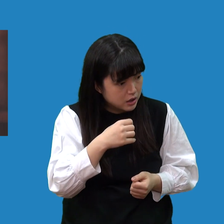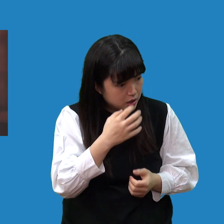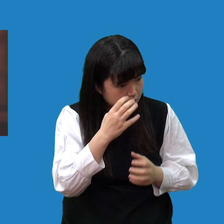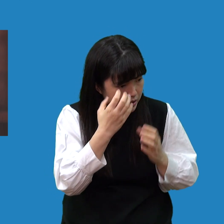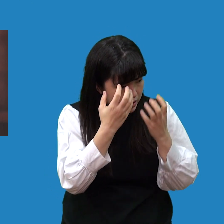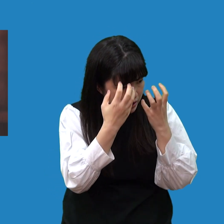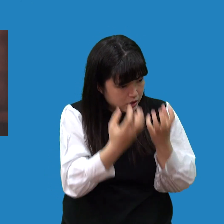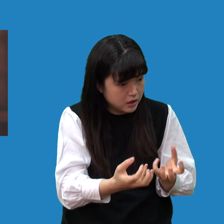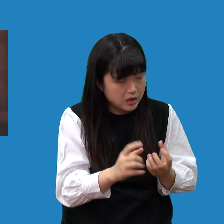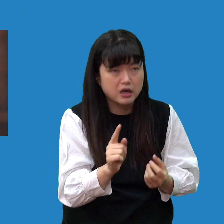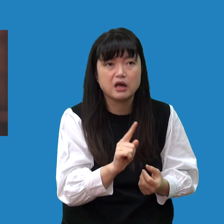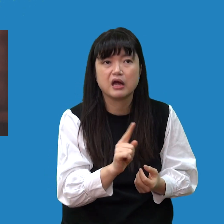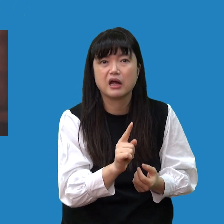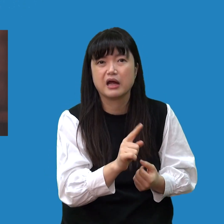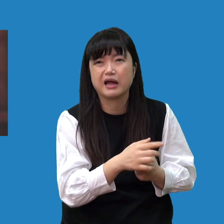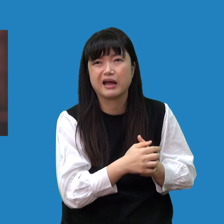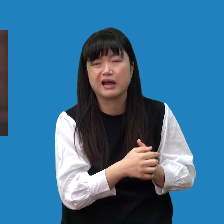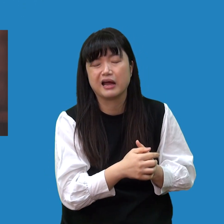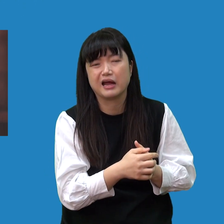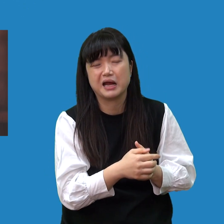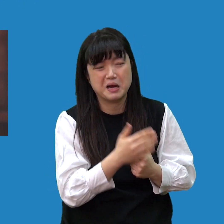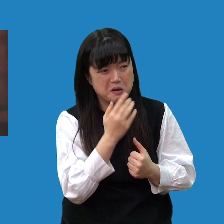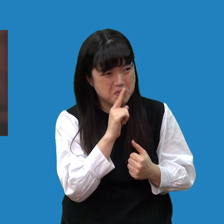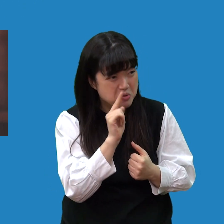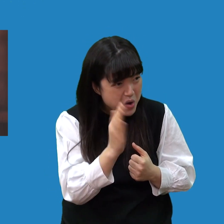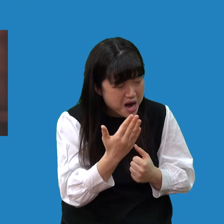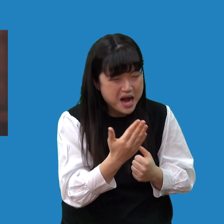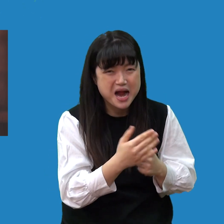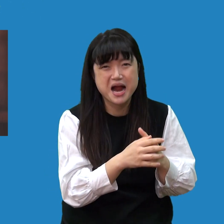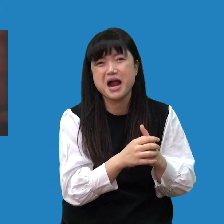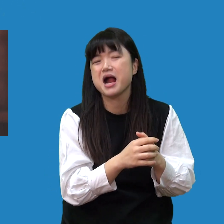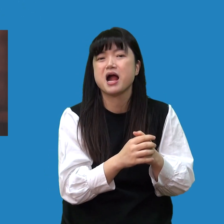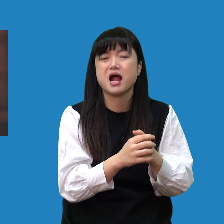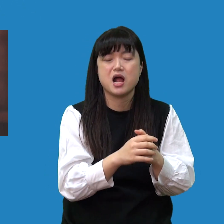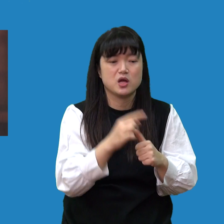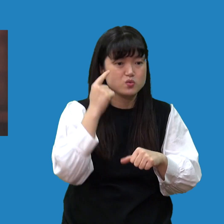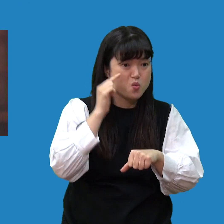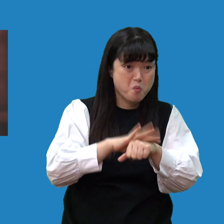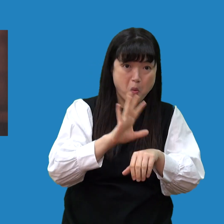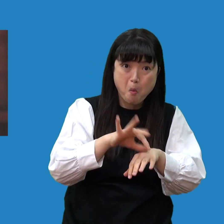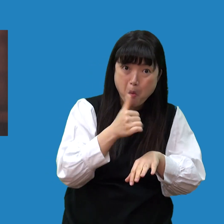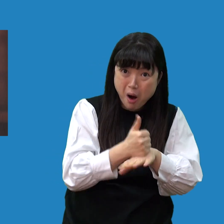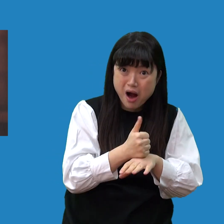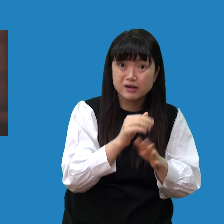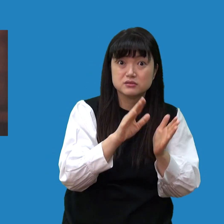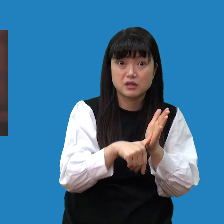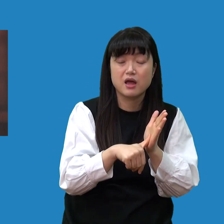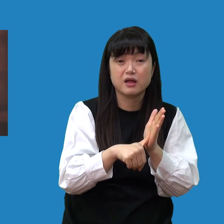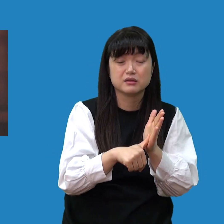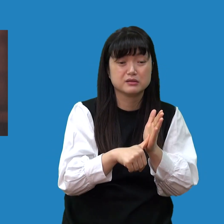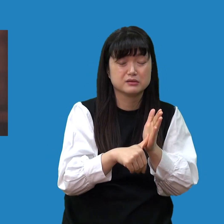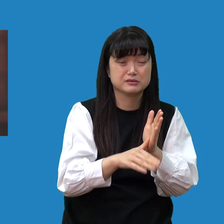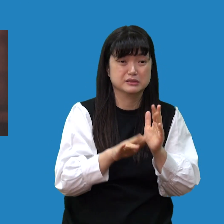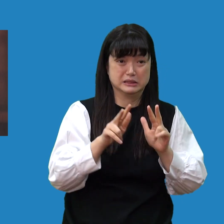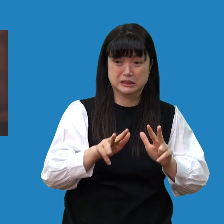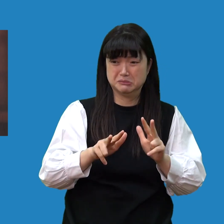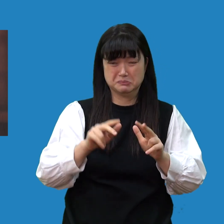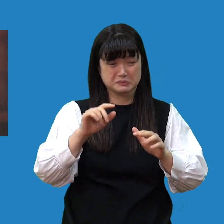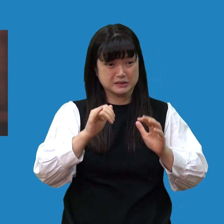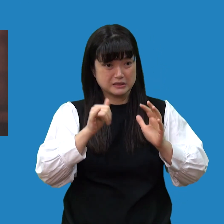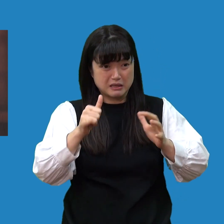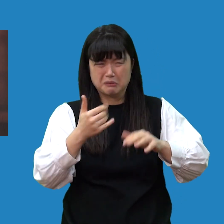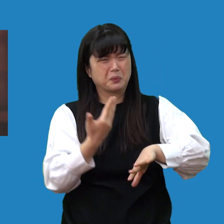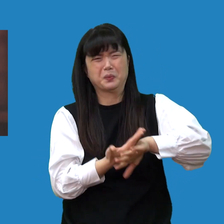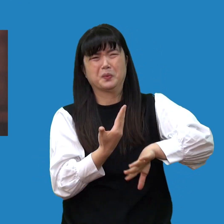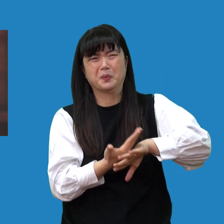네. 자, 솔로몬 시대는 좀 더 그런 면에서 우리하고는 다른 시대였다는 것을